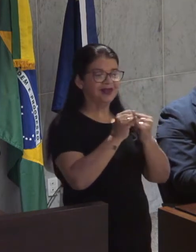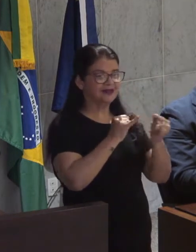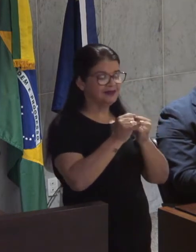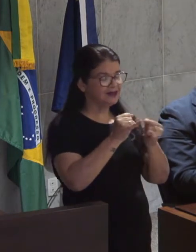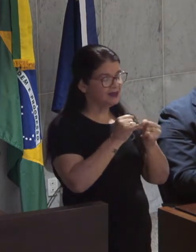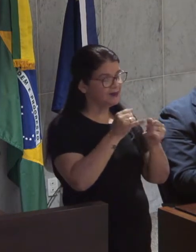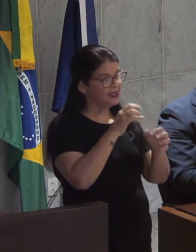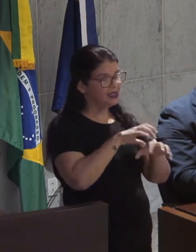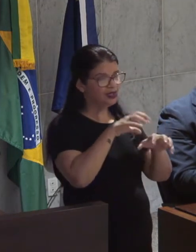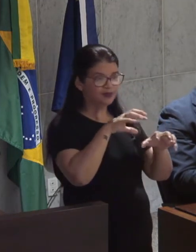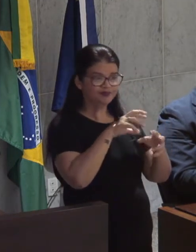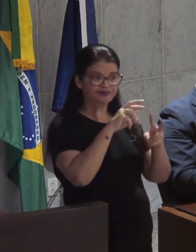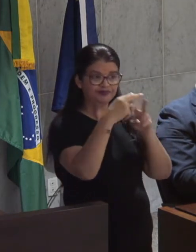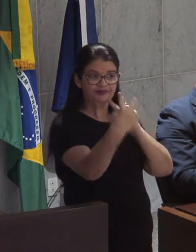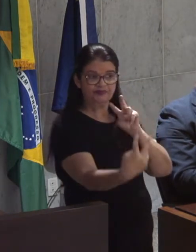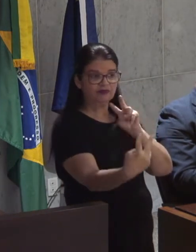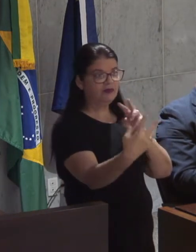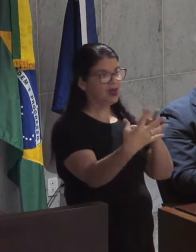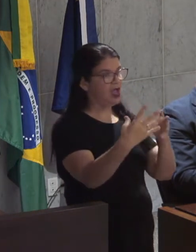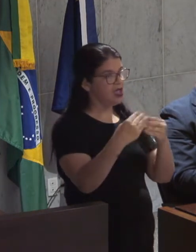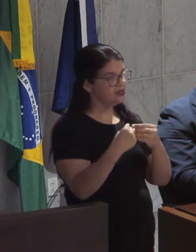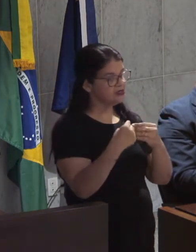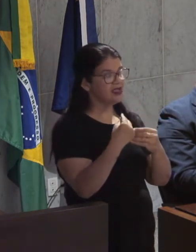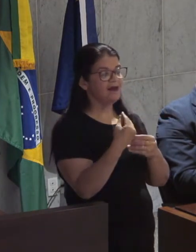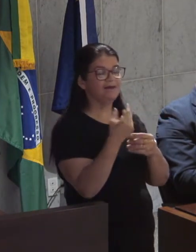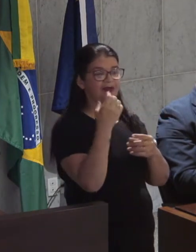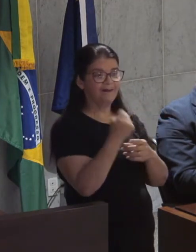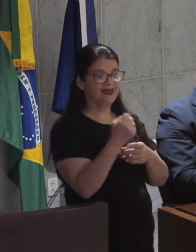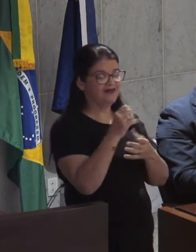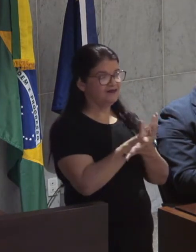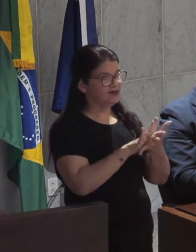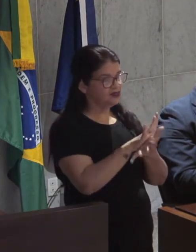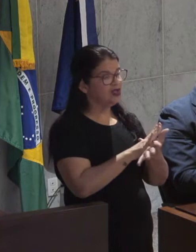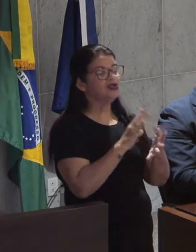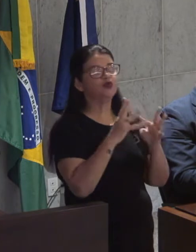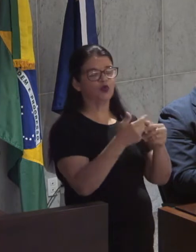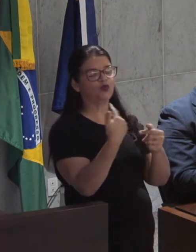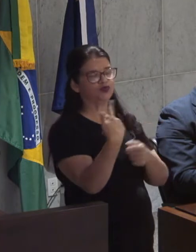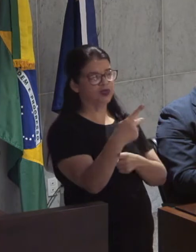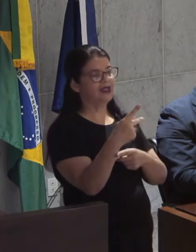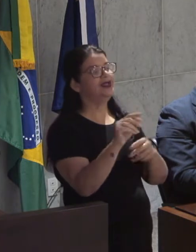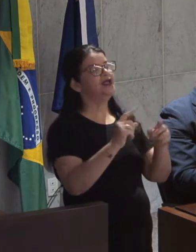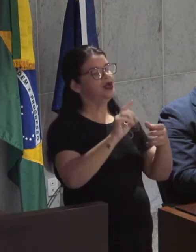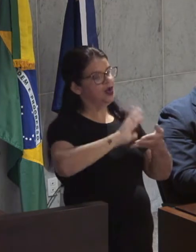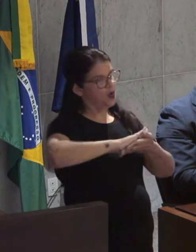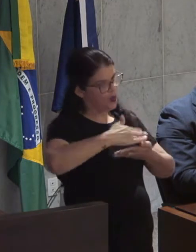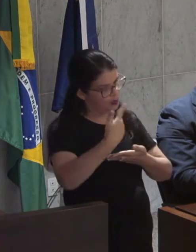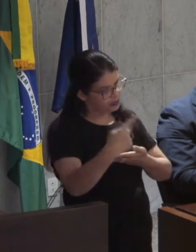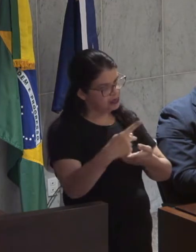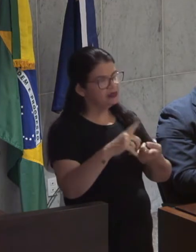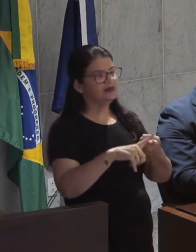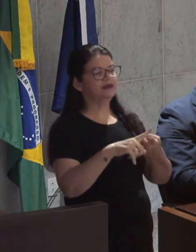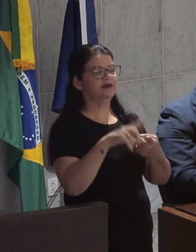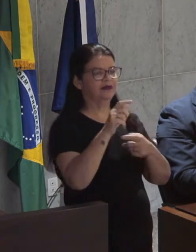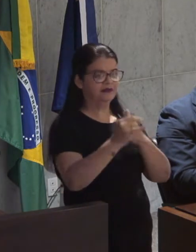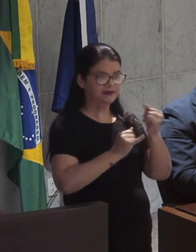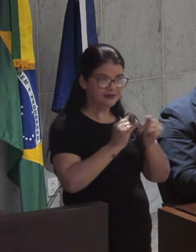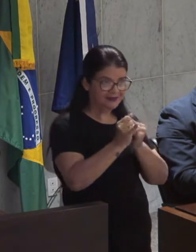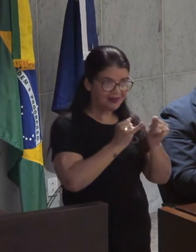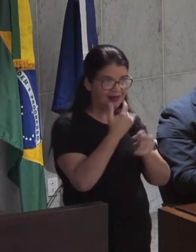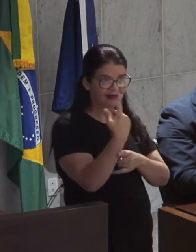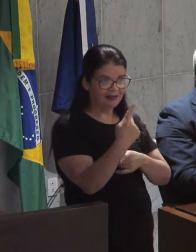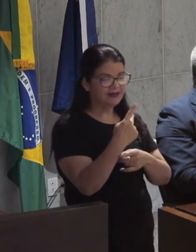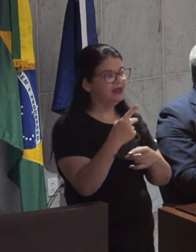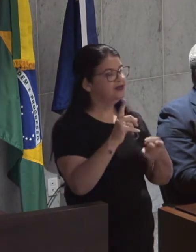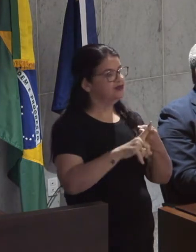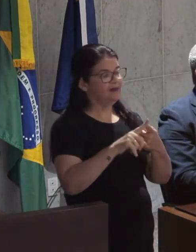recebe nenhum tipo de benefício, viu, gente? É todo com o seu equipamento, a sua internet, seu computador. Então, isso, é, sem contar também